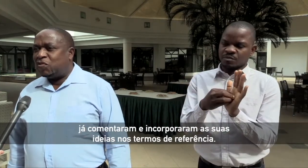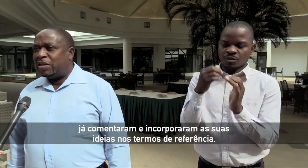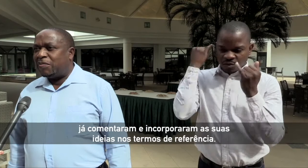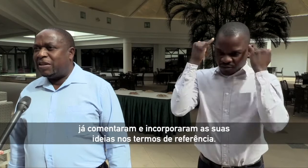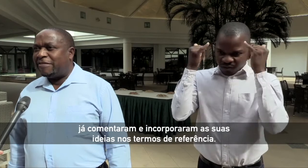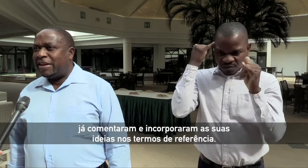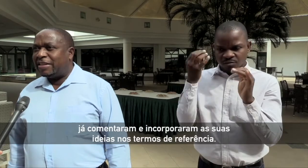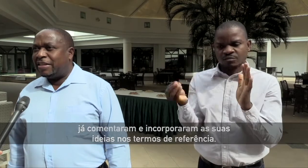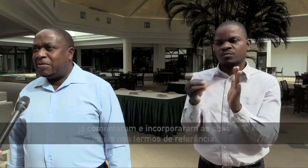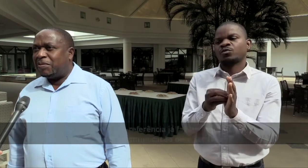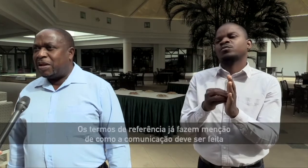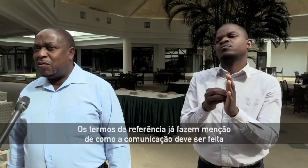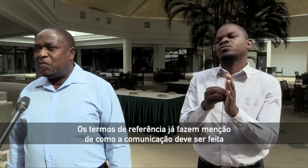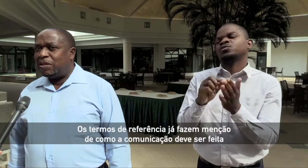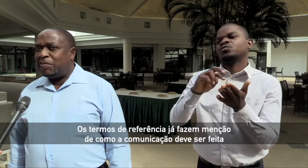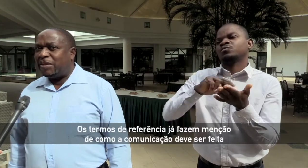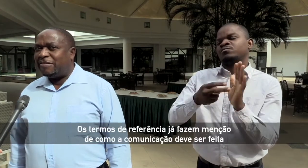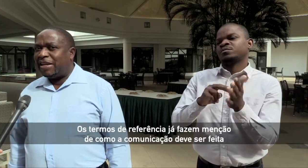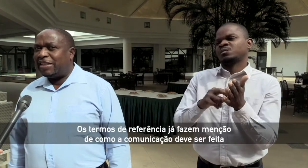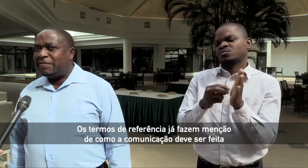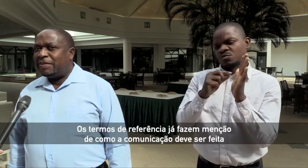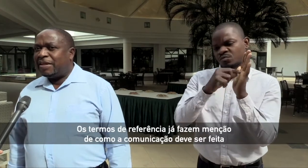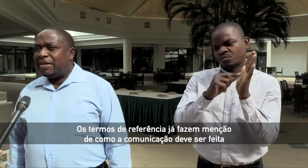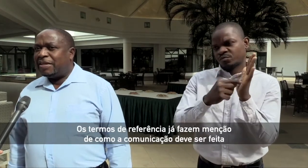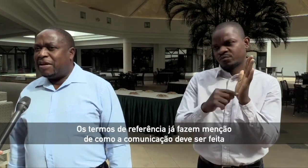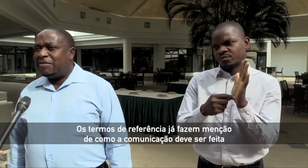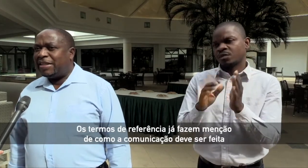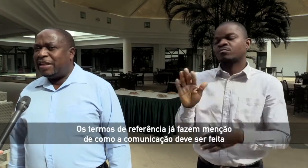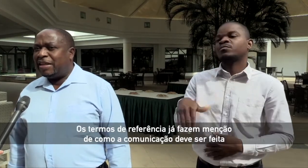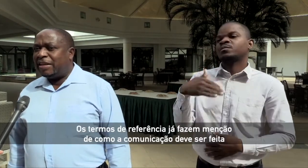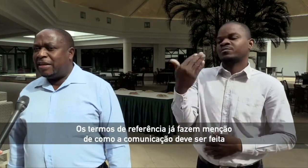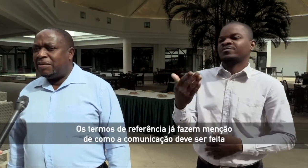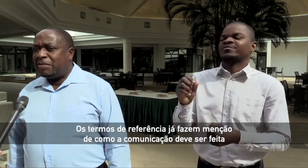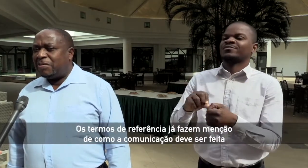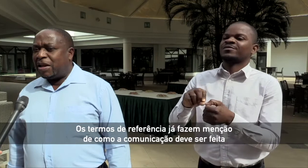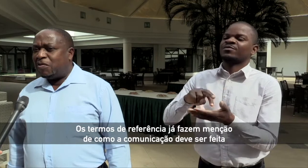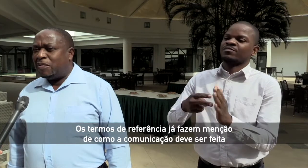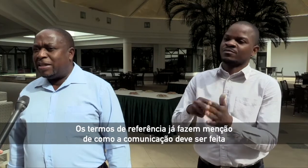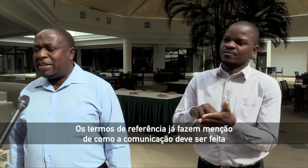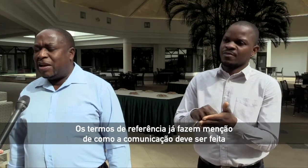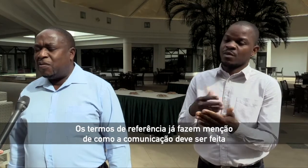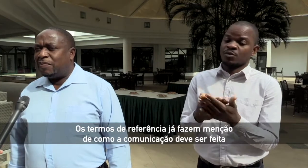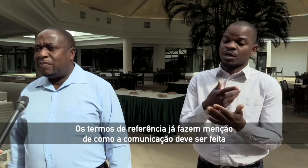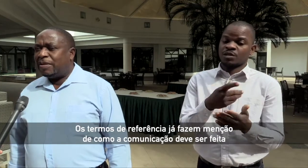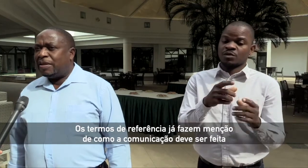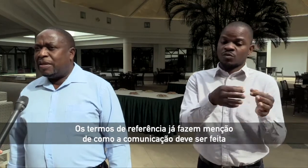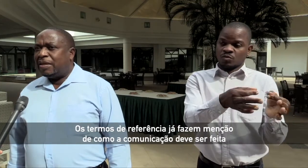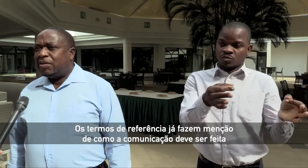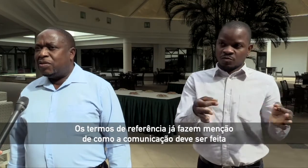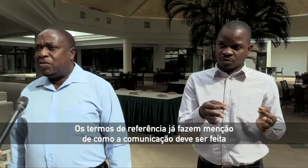ideias nos termos de referência. Portanto, os termos de referência já fazem, portanto, menção